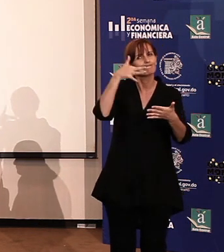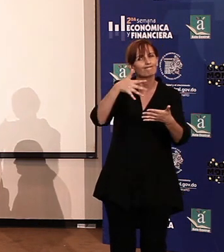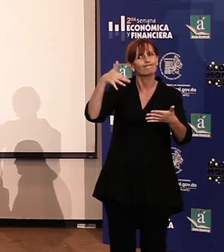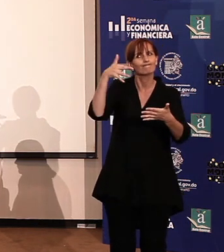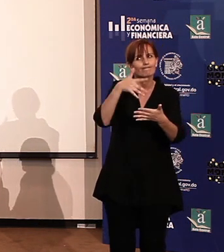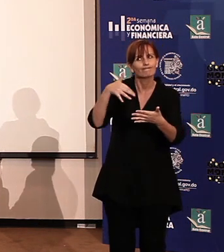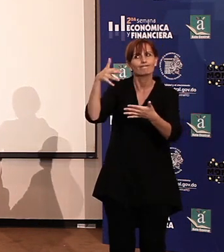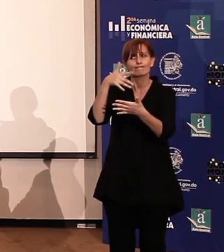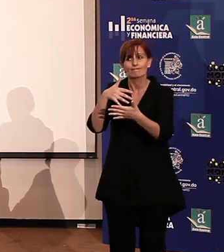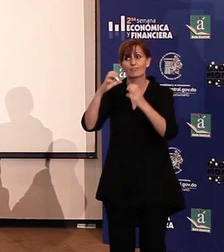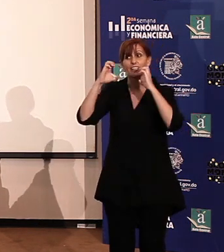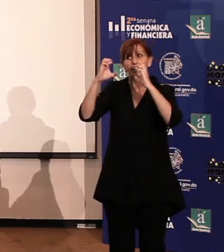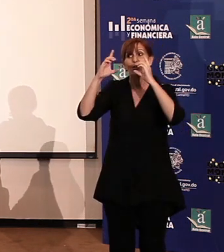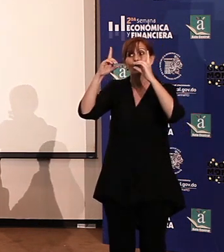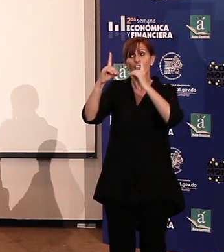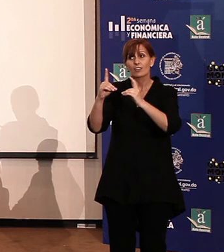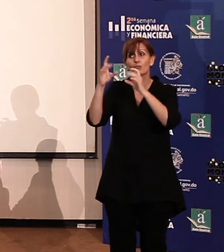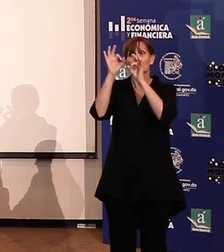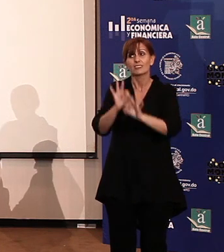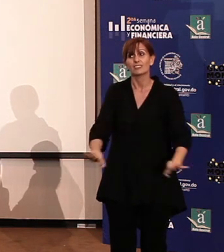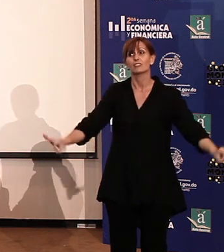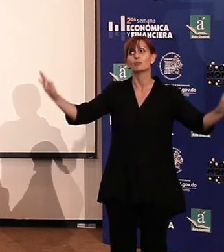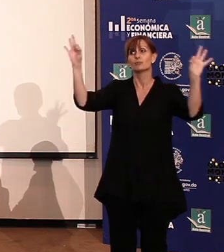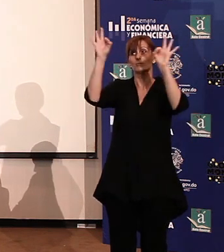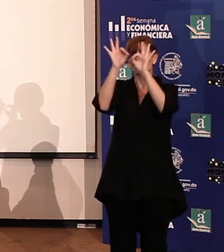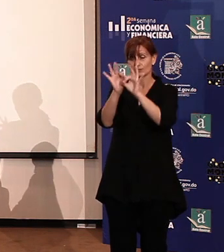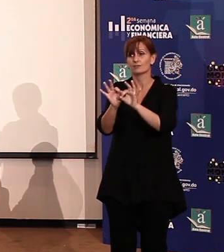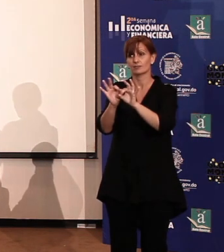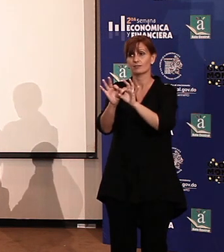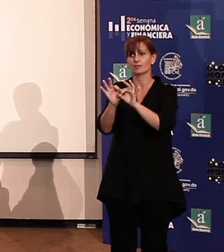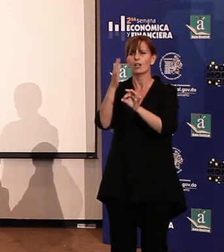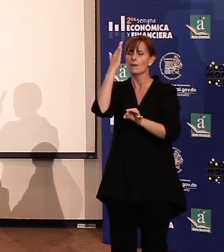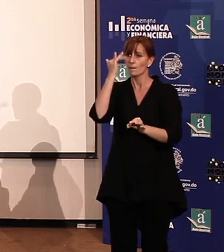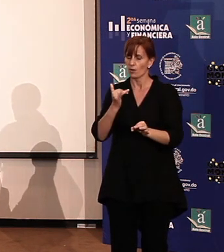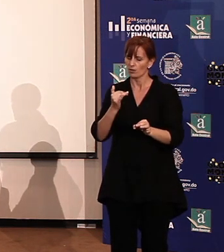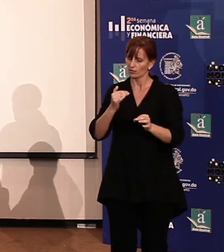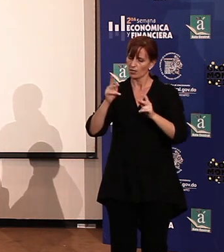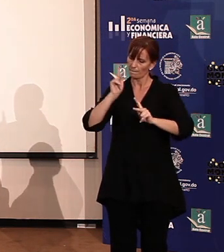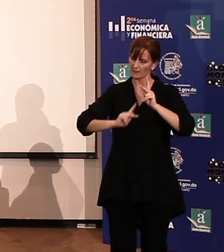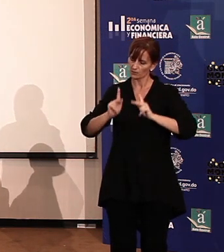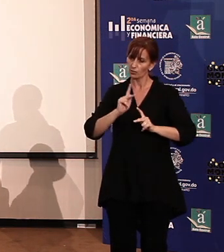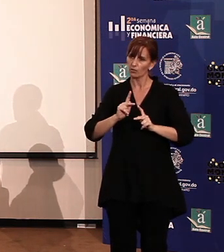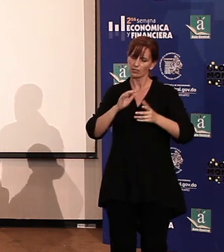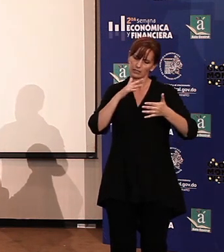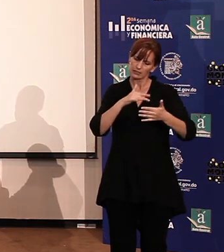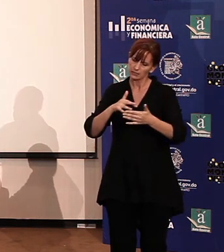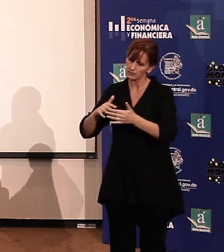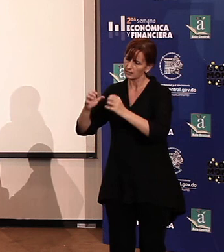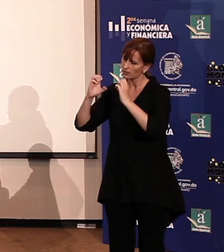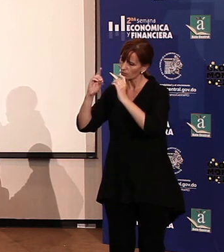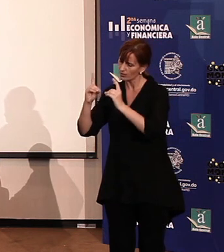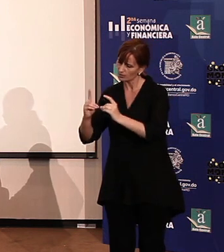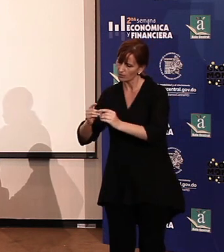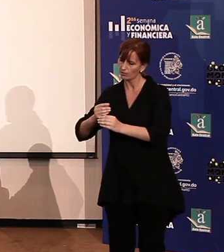educación es lo mejor que podamos hacer como persona como ser humano para asegurar un futuro digno para nosotros